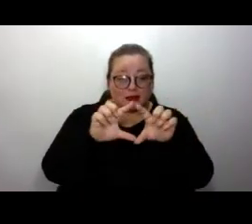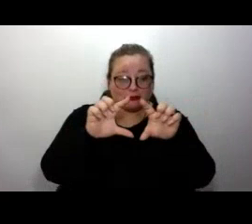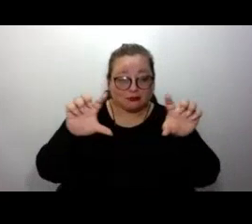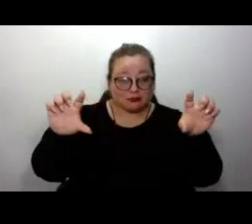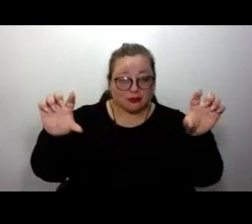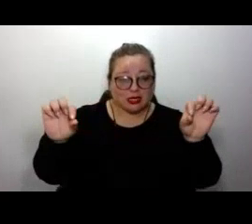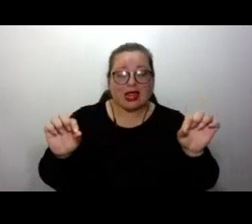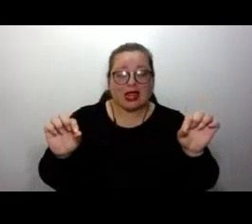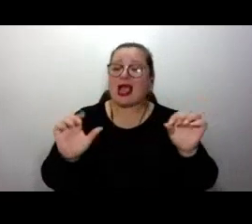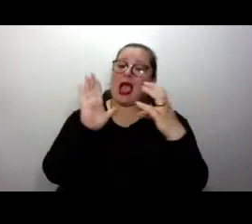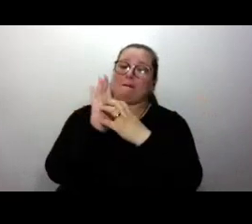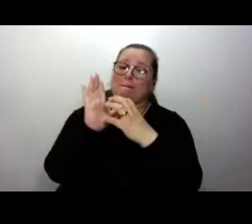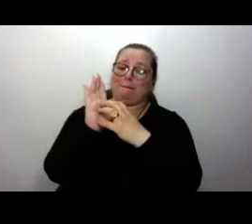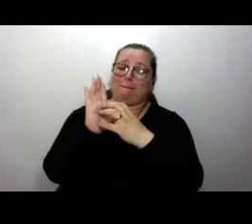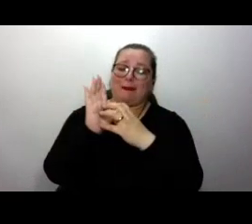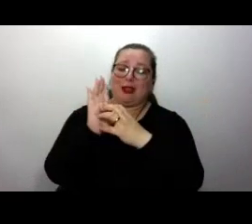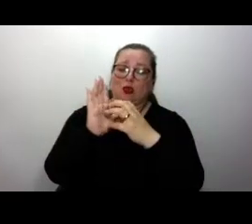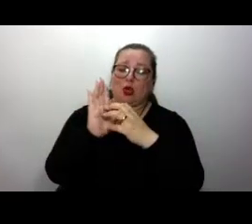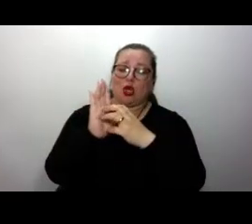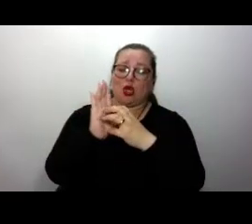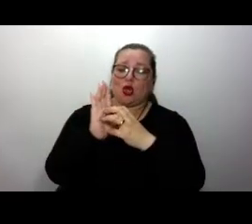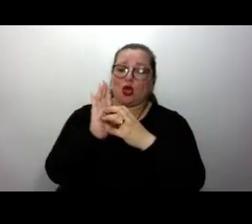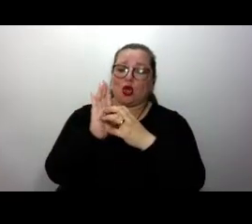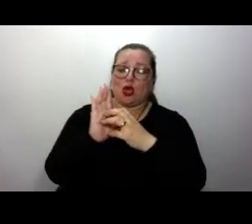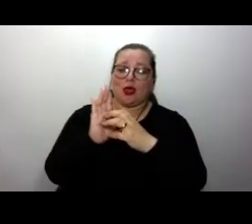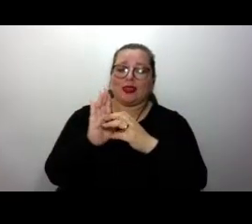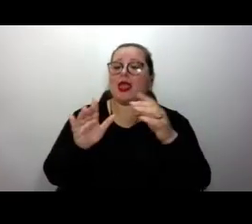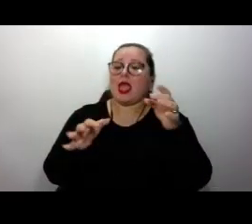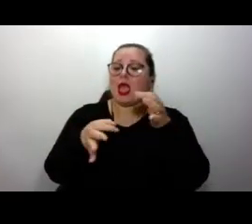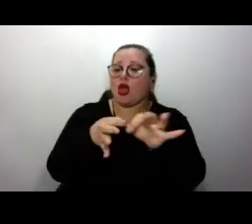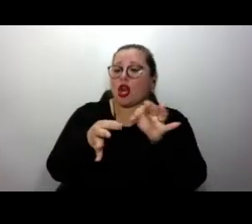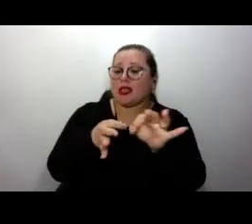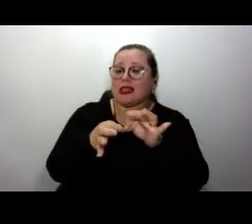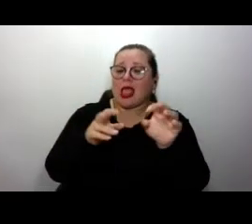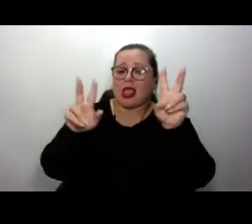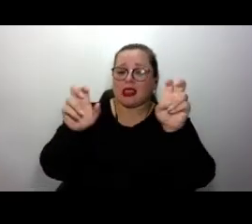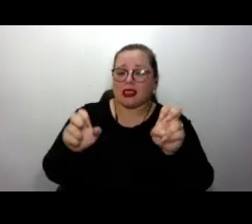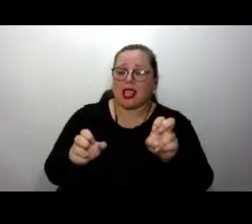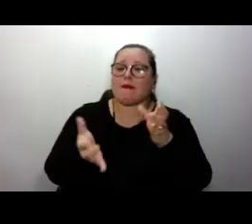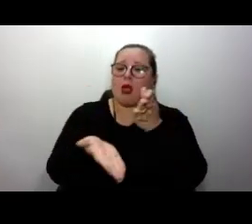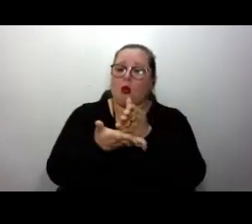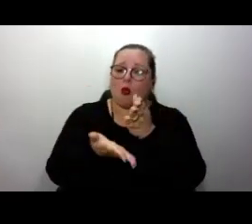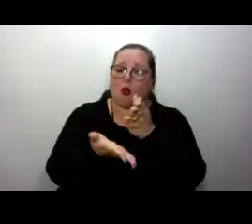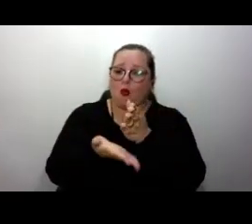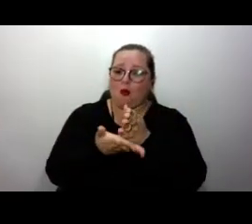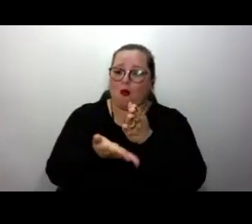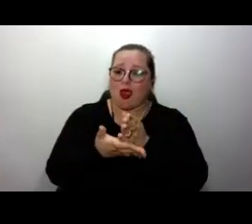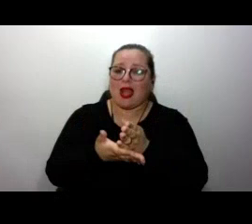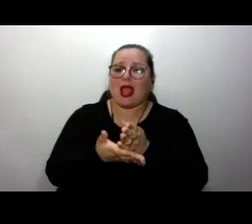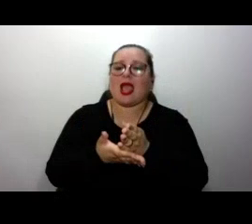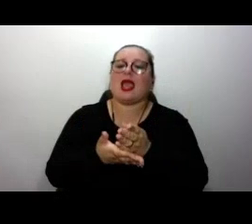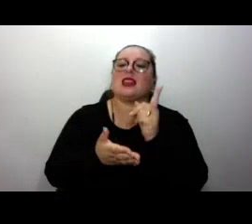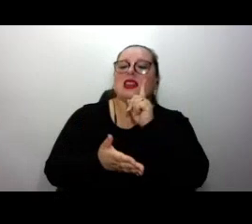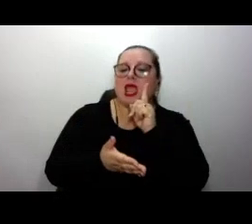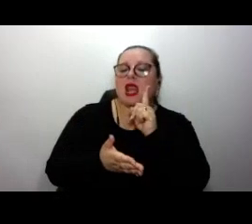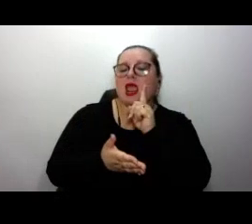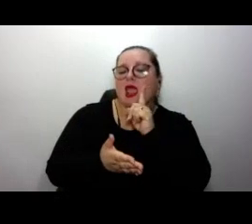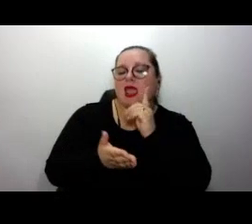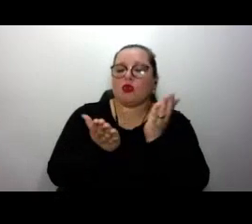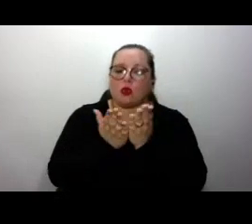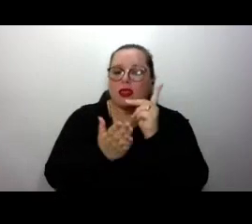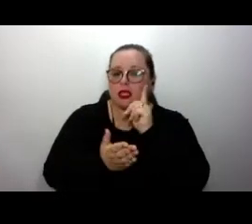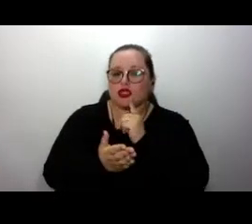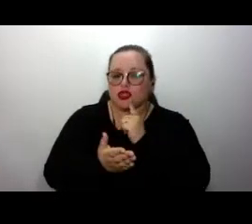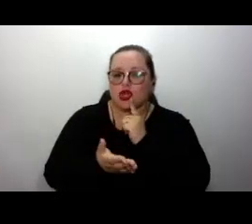en el último capítulo de las orientaciones para establecimientos con estudiantes sordos, ¿no es cierto? Nos